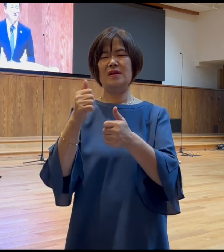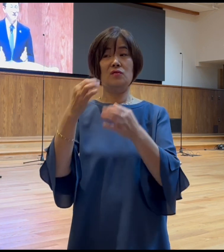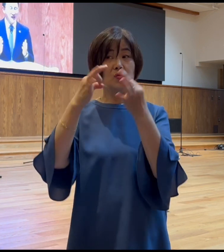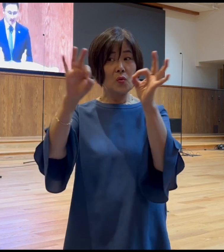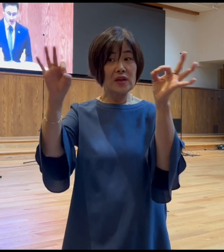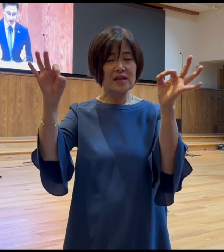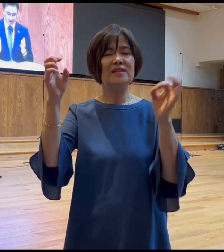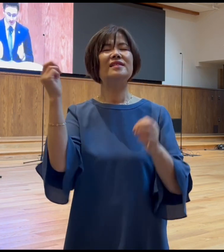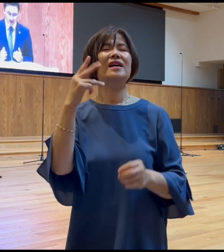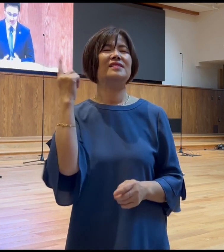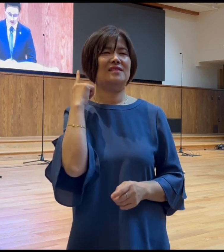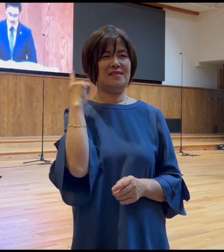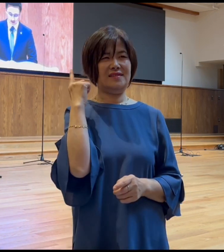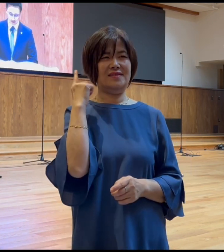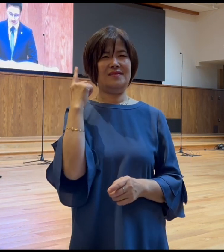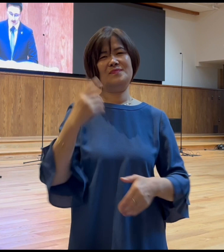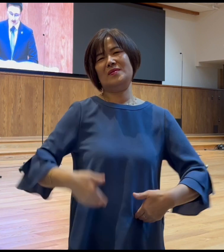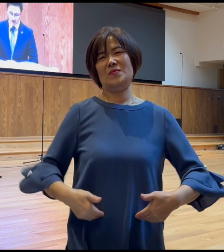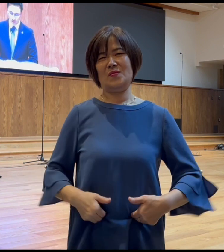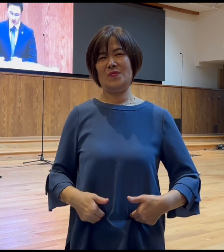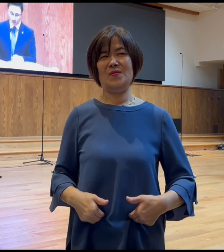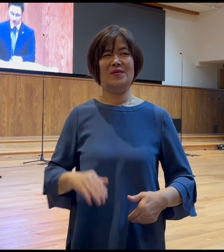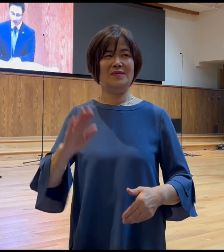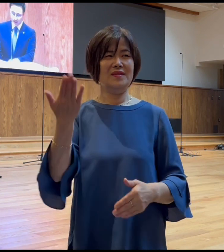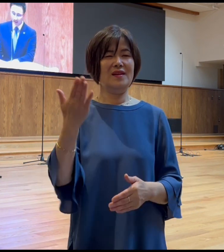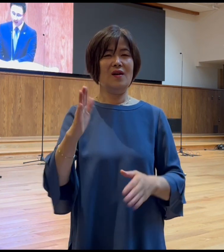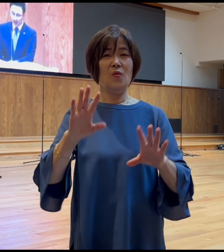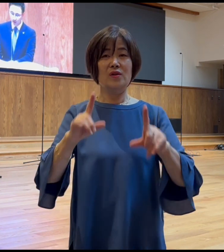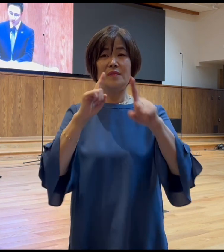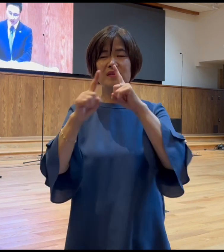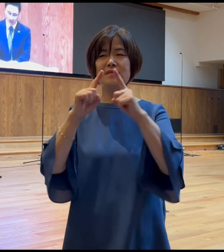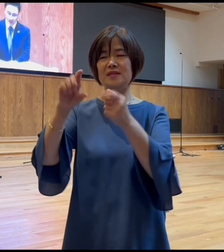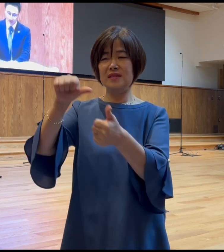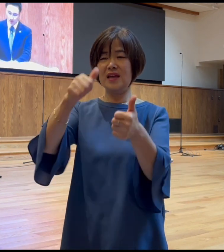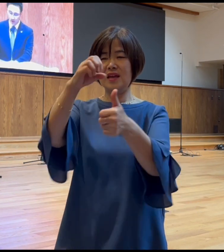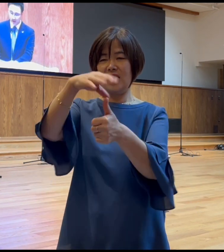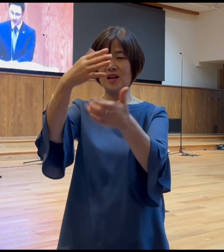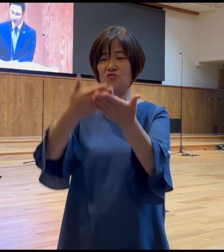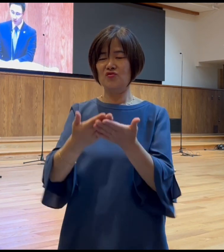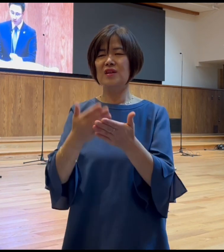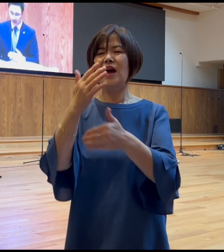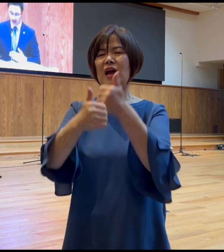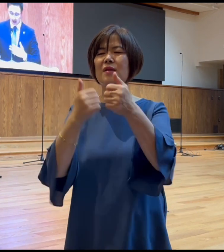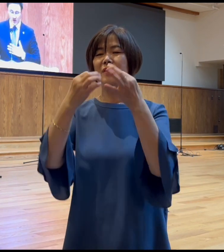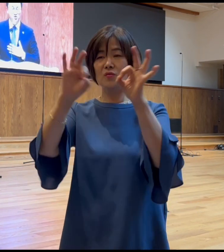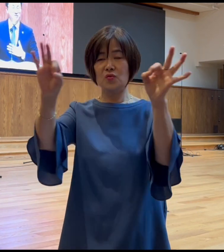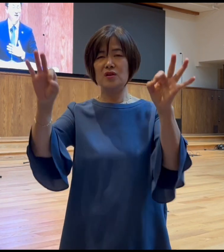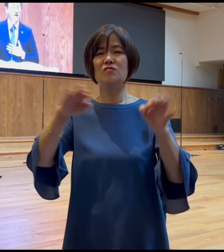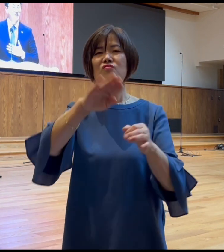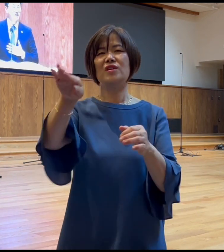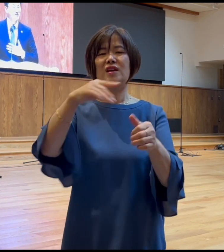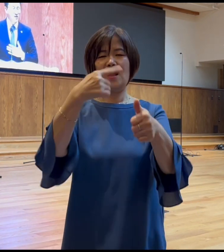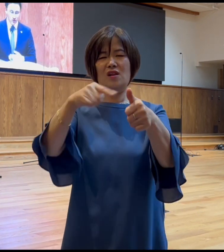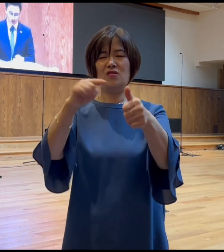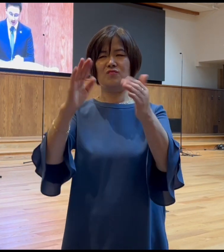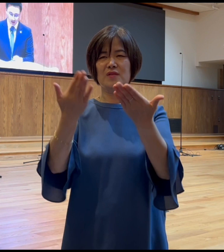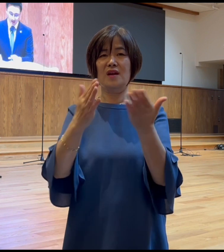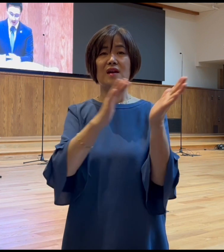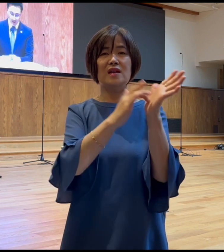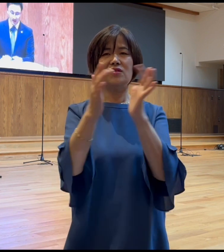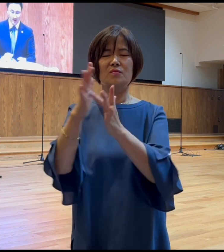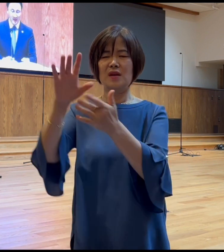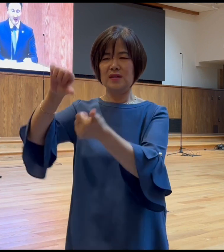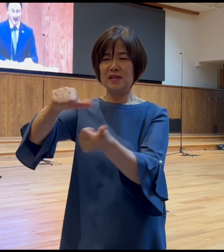소리를 다시 들어야 합니다. 오늘 본문은 세례가 가져오는 하나님의 소리를 우리에게 알려줍니다.